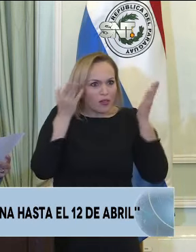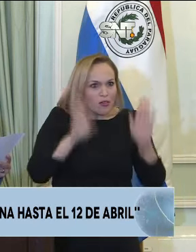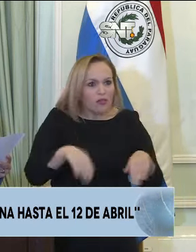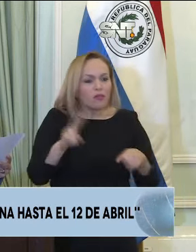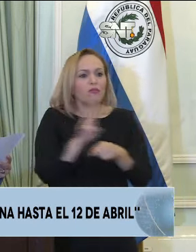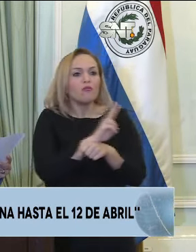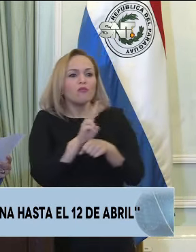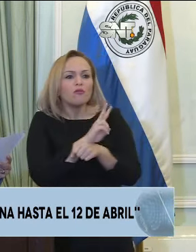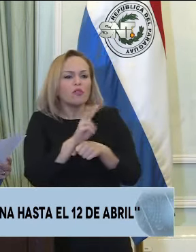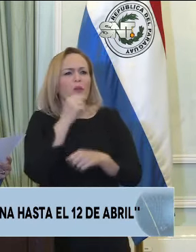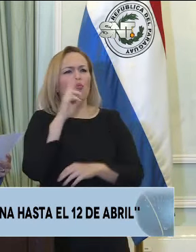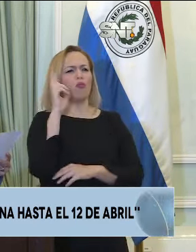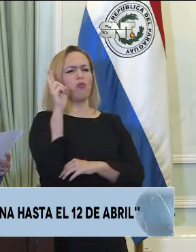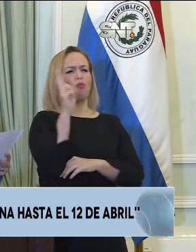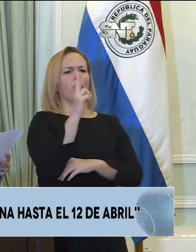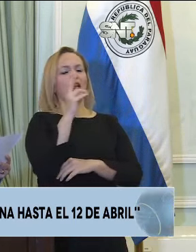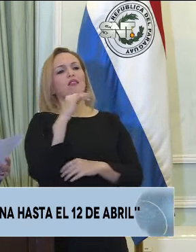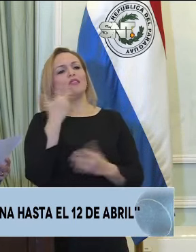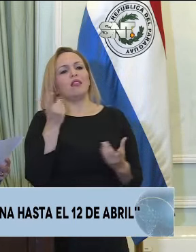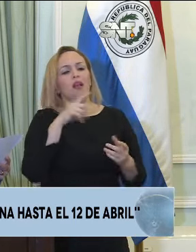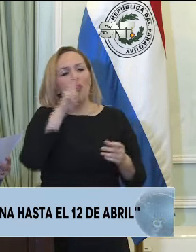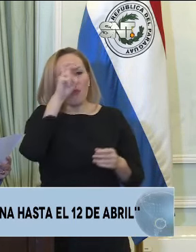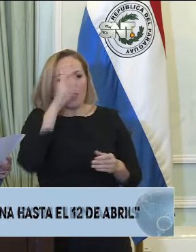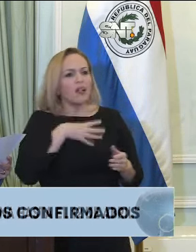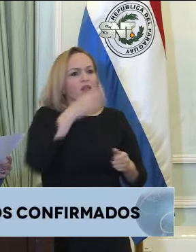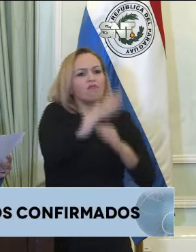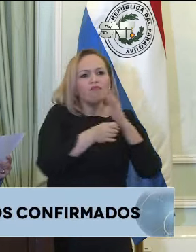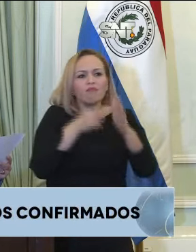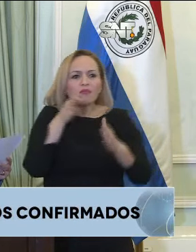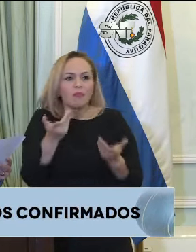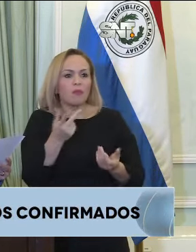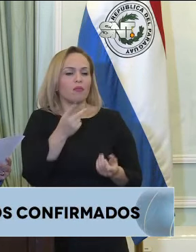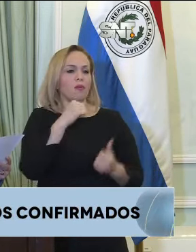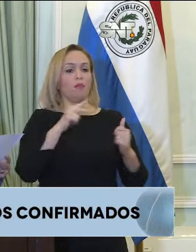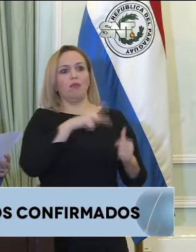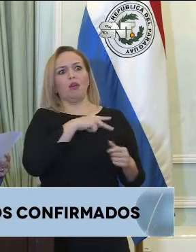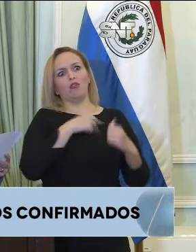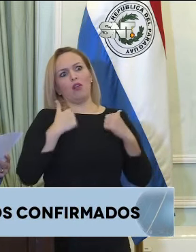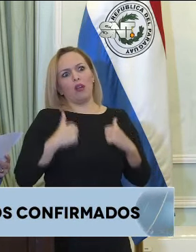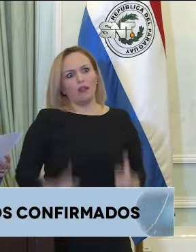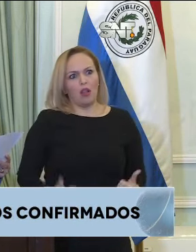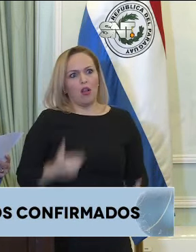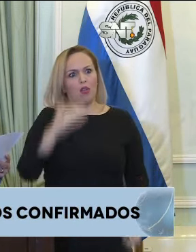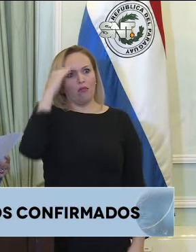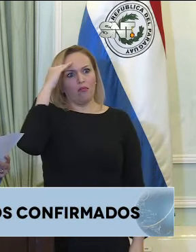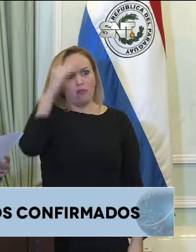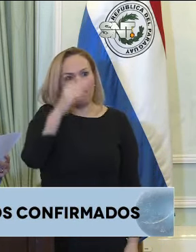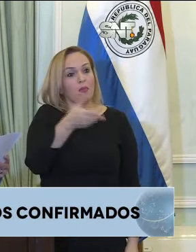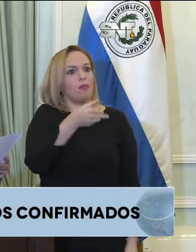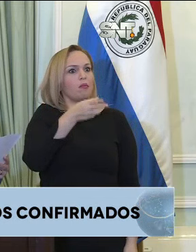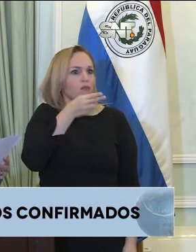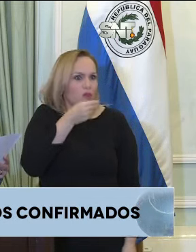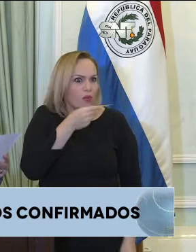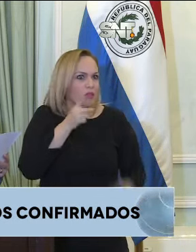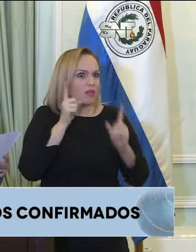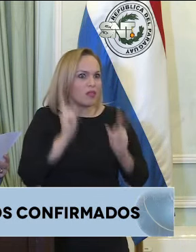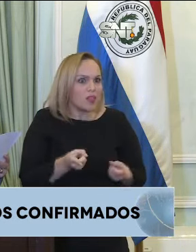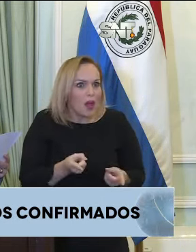preventivo y de urgencia de equipos médicos y hospitalarios, personal de salud, fuerzas militares y policiales,